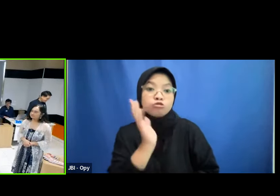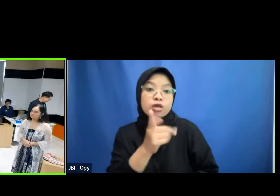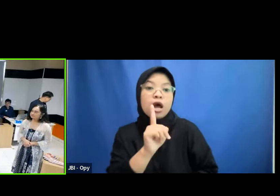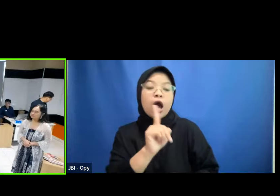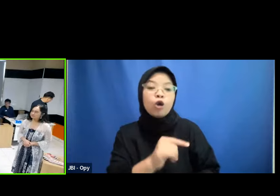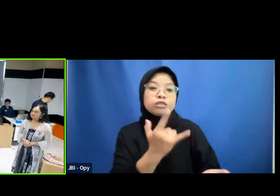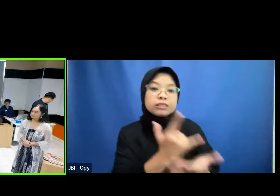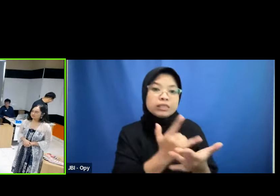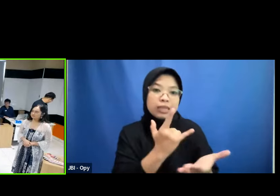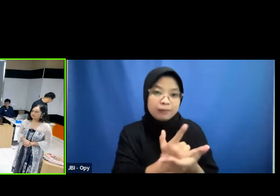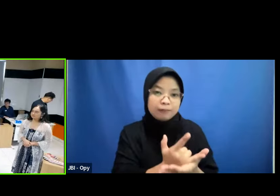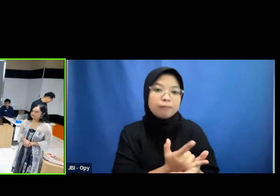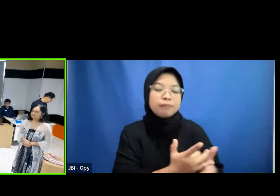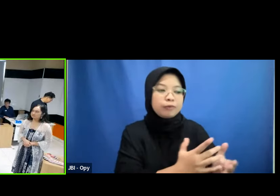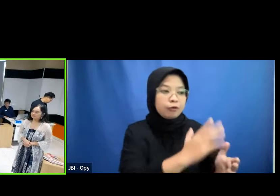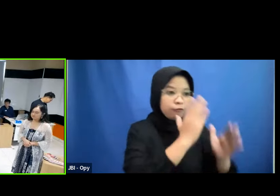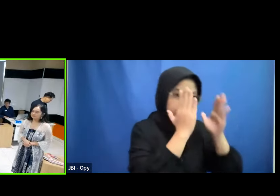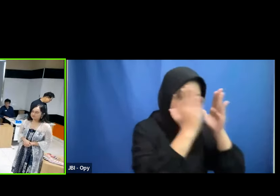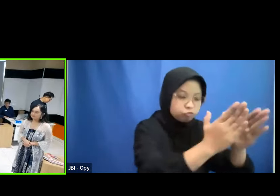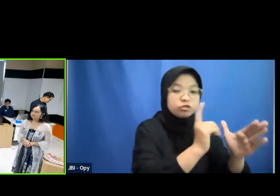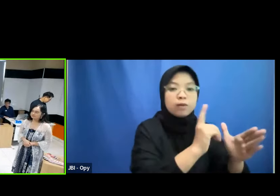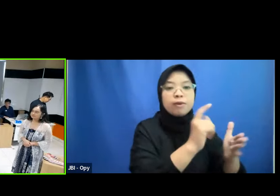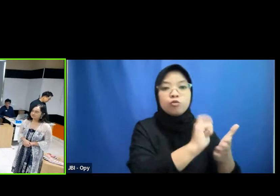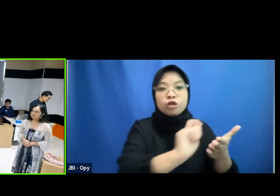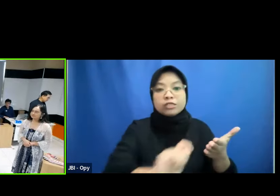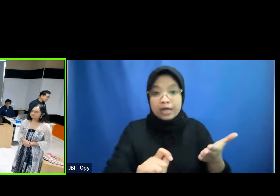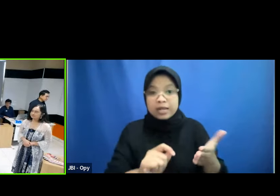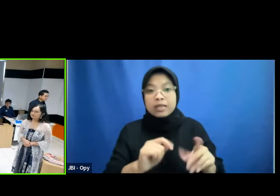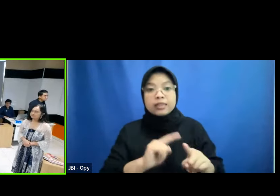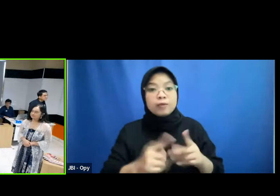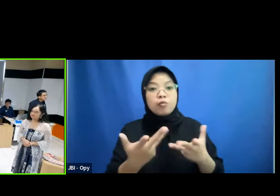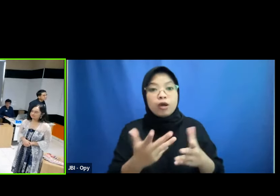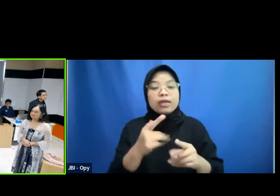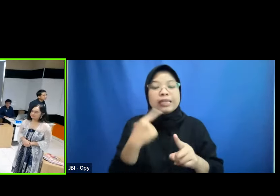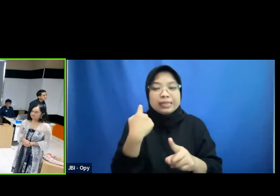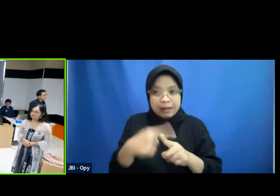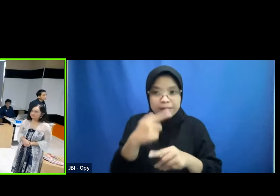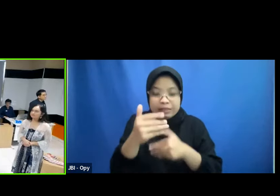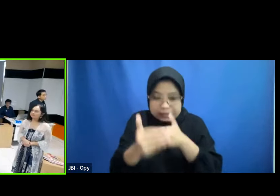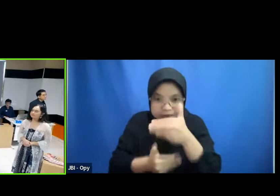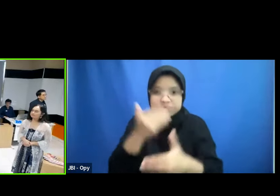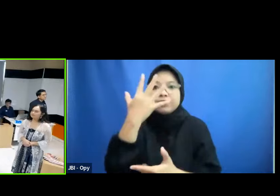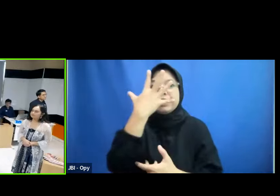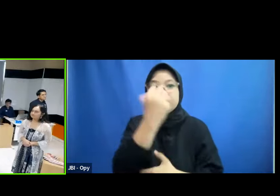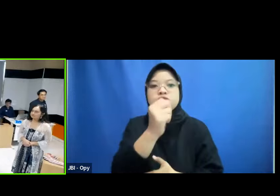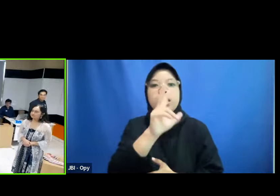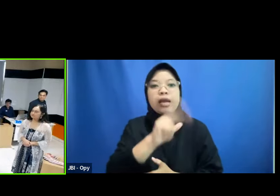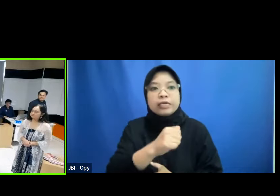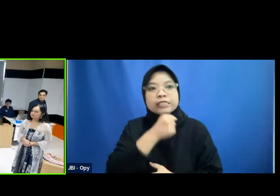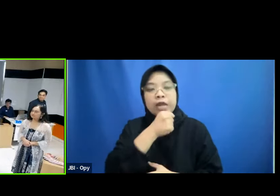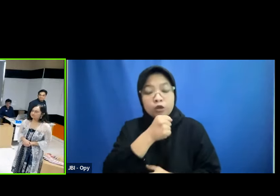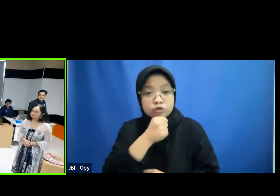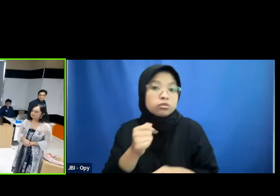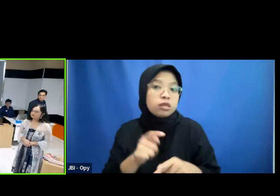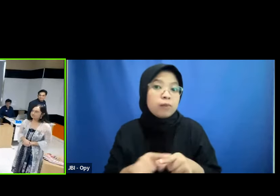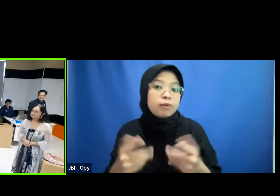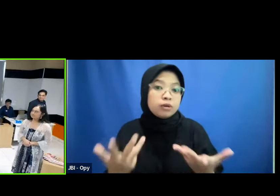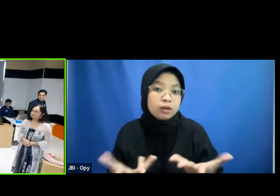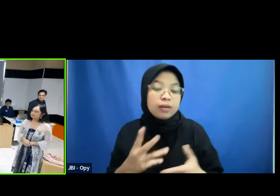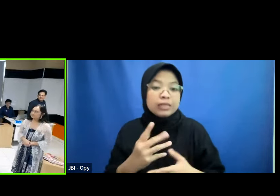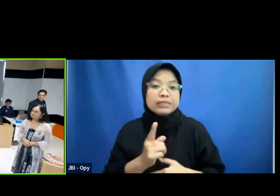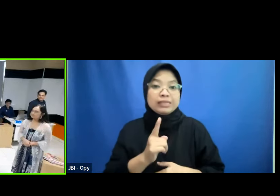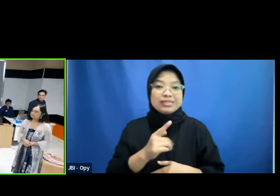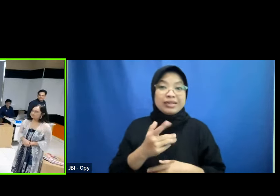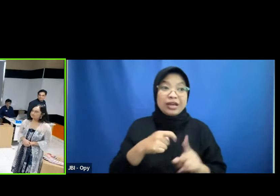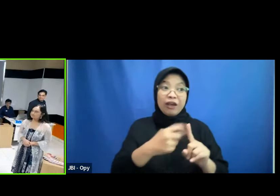tetap bisa grounded sama es-nya tapi mungkin kita bisa develop lebih serius buat interview Jadi mungkin kalau pengalaman kita